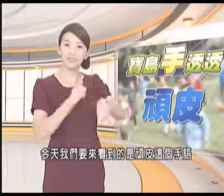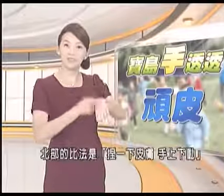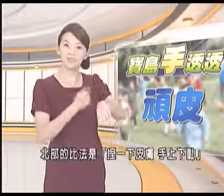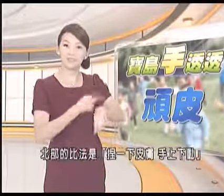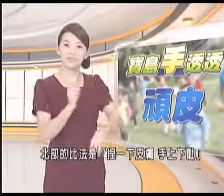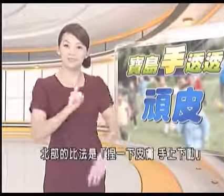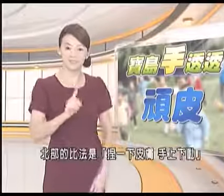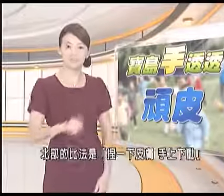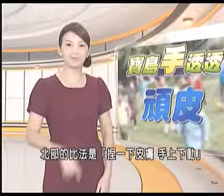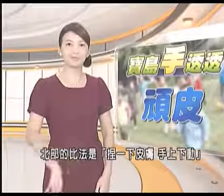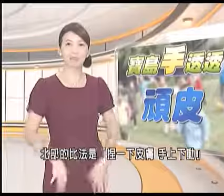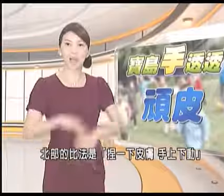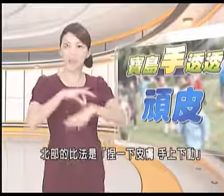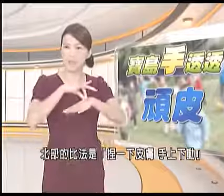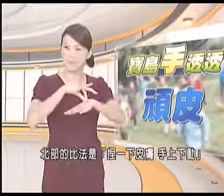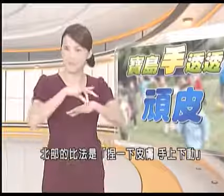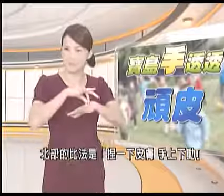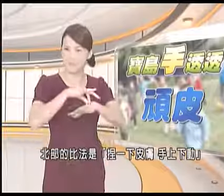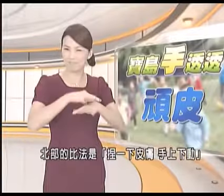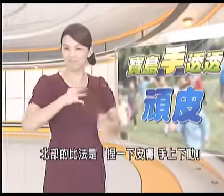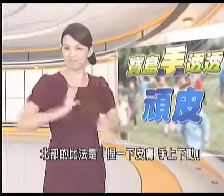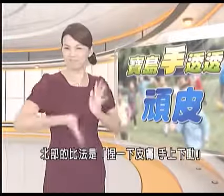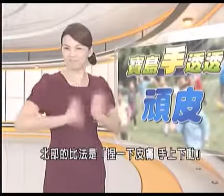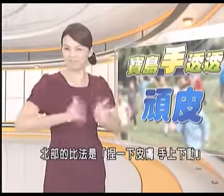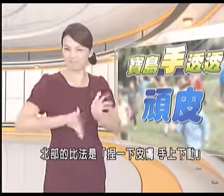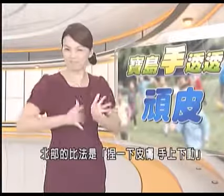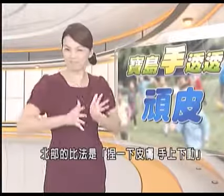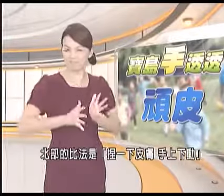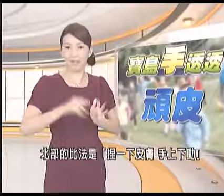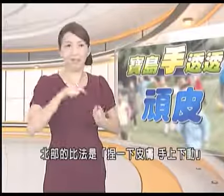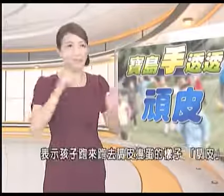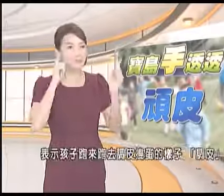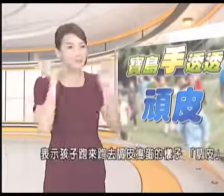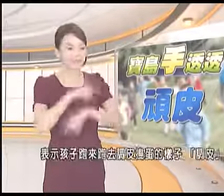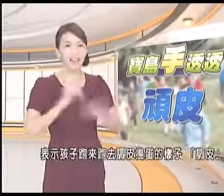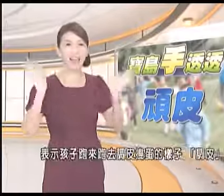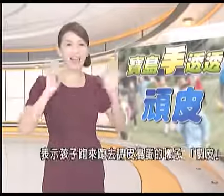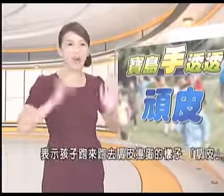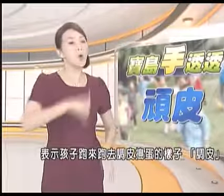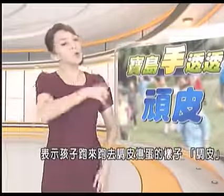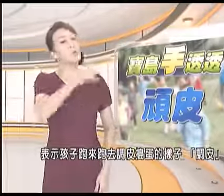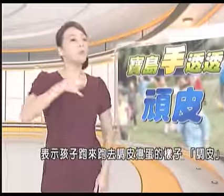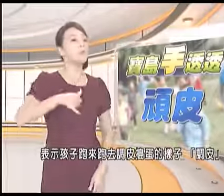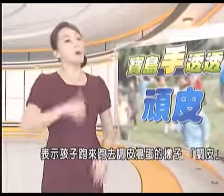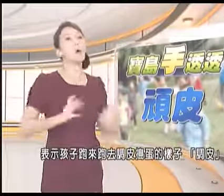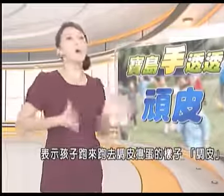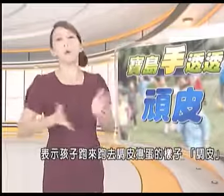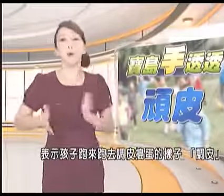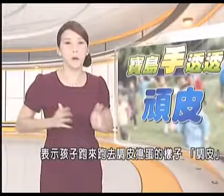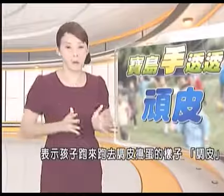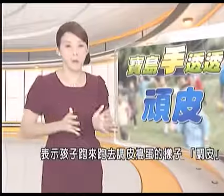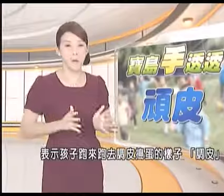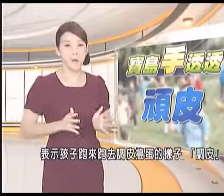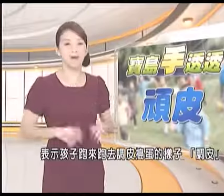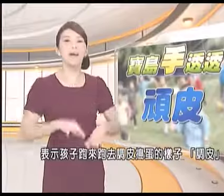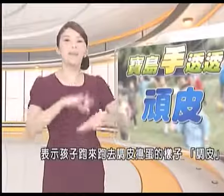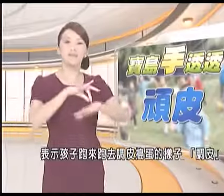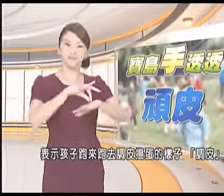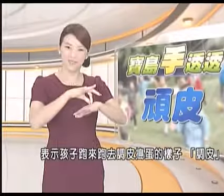部的笔法是捏一下皮肤，然后手上下动，表示孩子跑来跑去调皮捣蛋的样子，